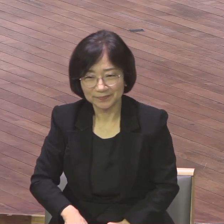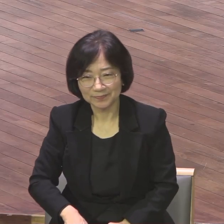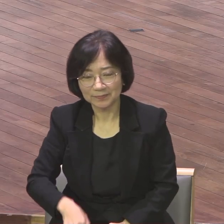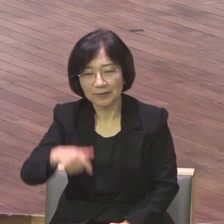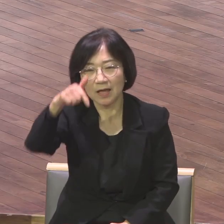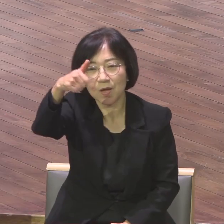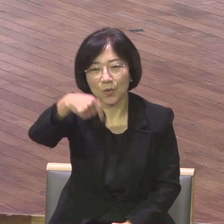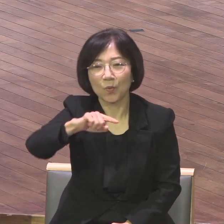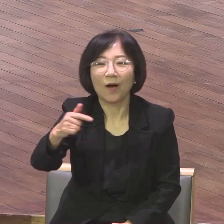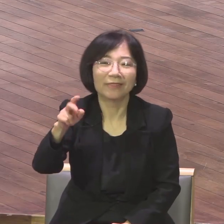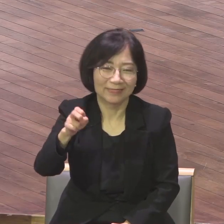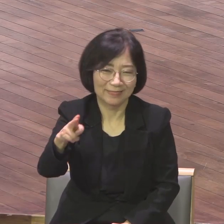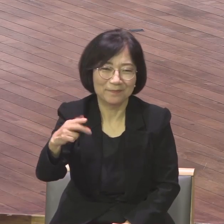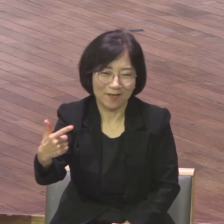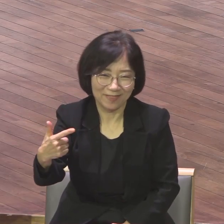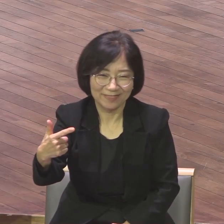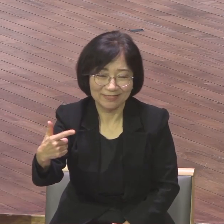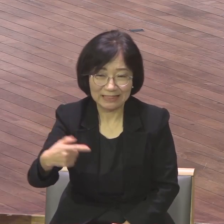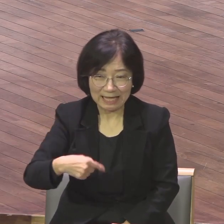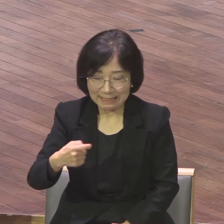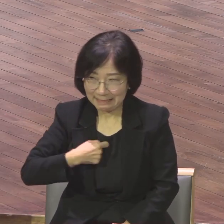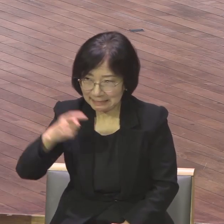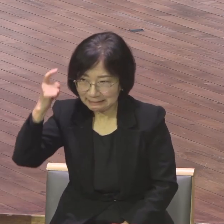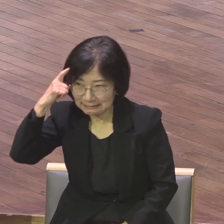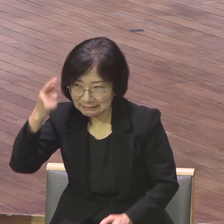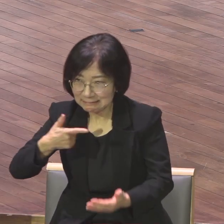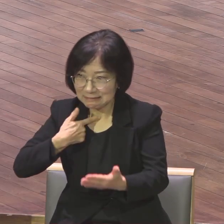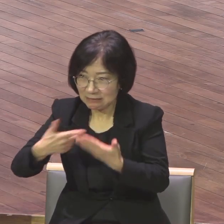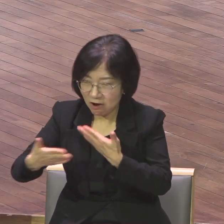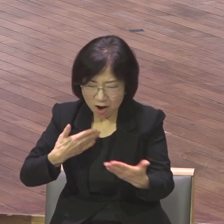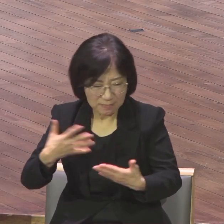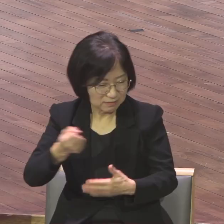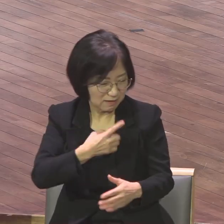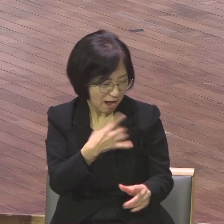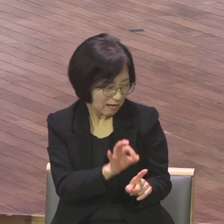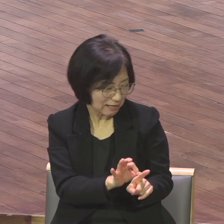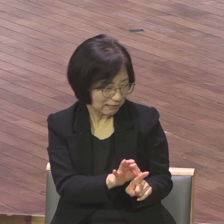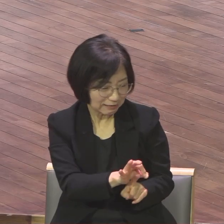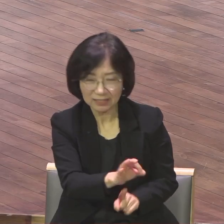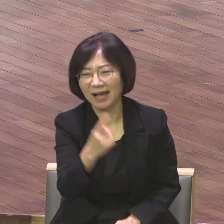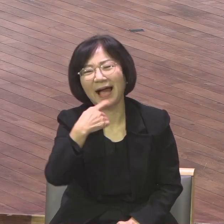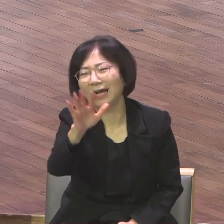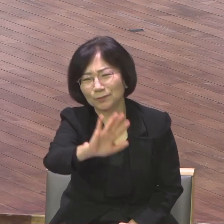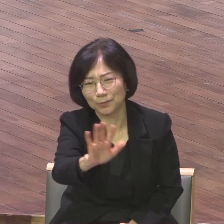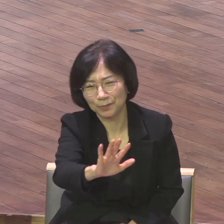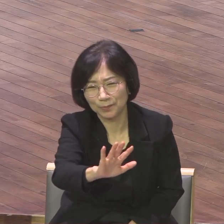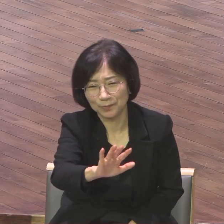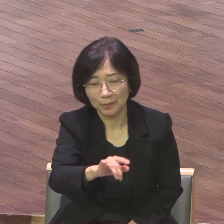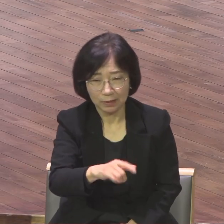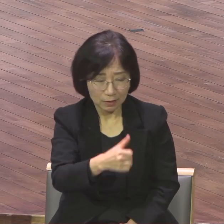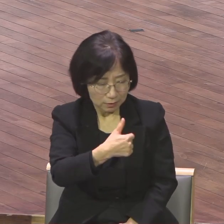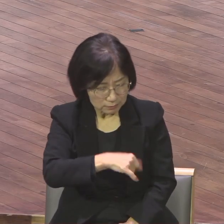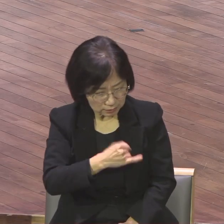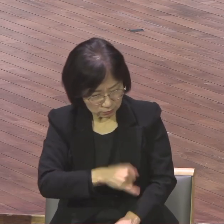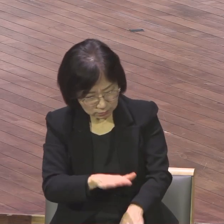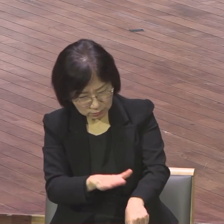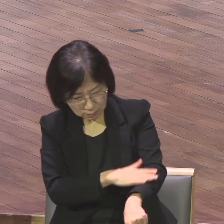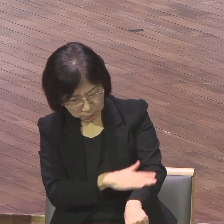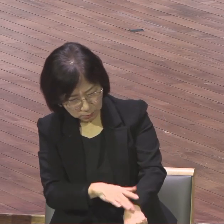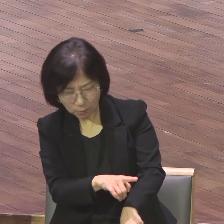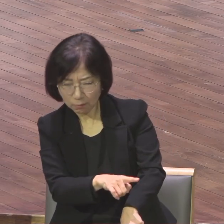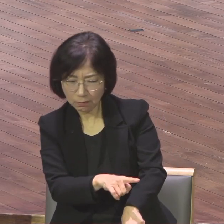건면이란 말이 무슨 내 생각과 내 경험, 내 판단으로 잔소리한 게 아니고 언제나 하나님의